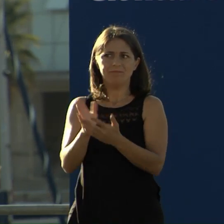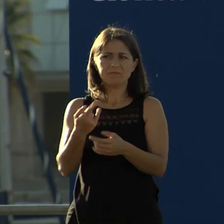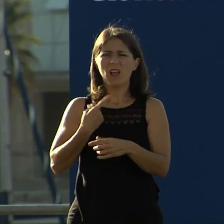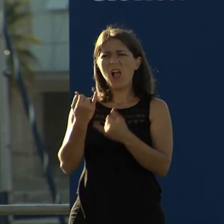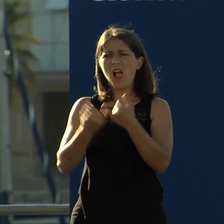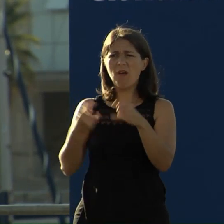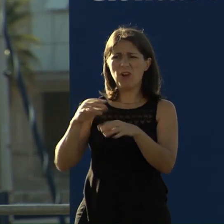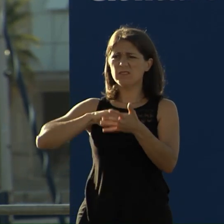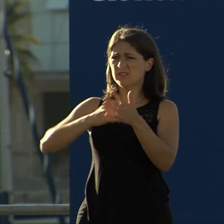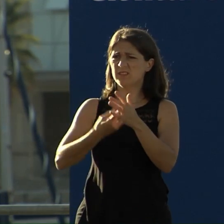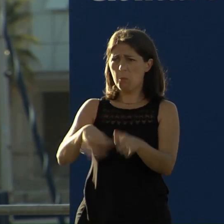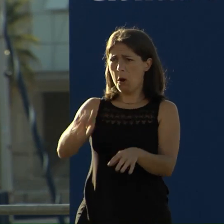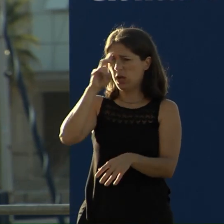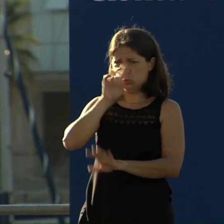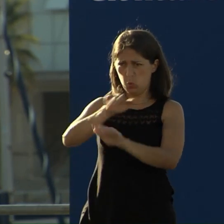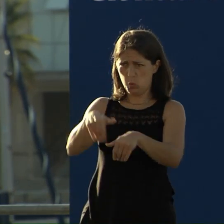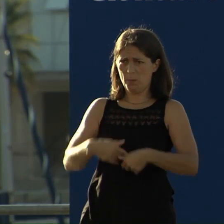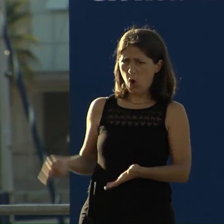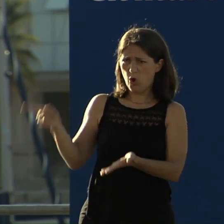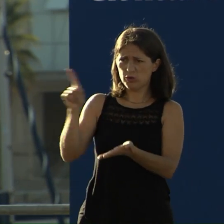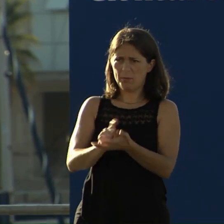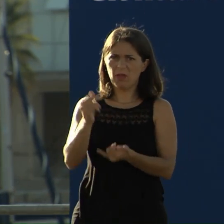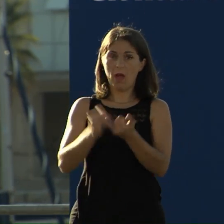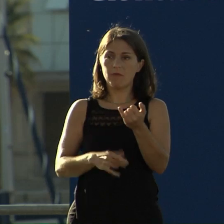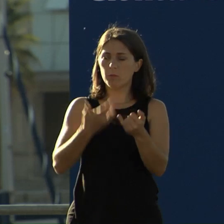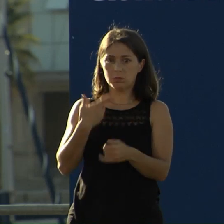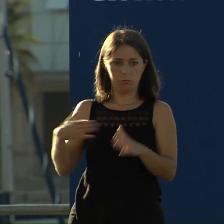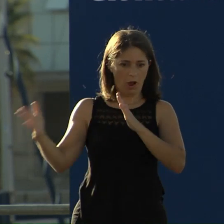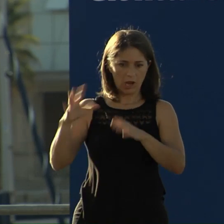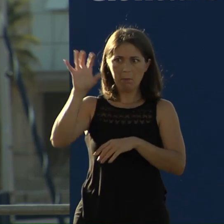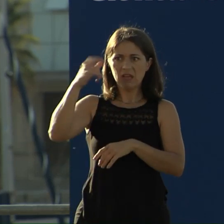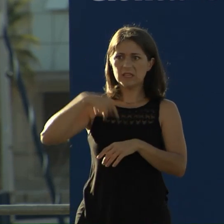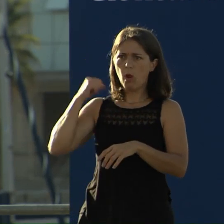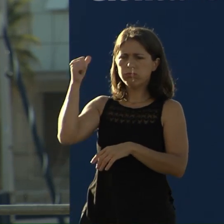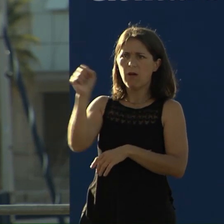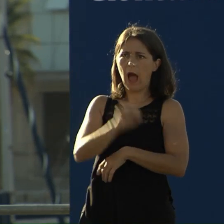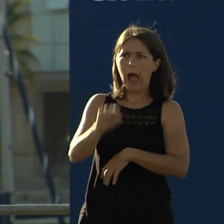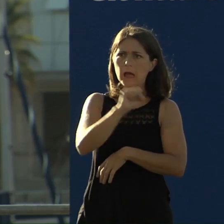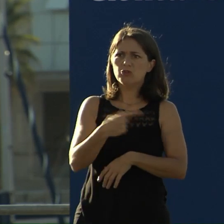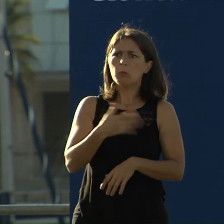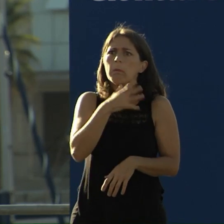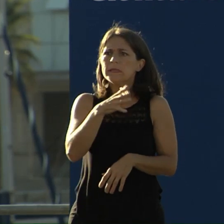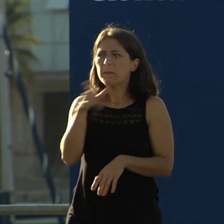restauración, los que no entienden lo que ha ocurrido en este Estado en los últimos años.